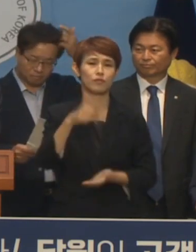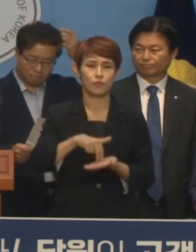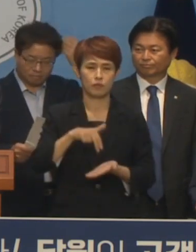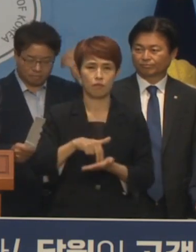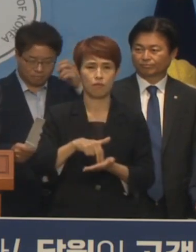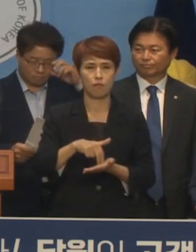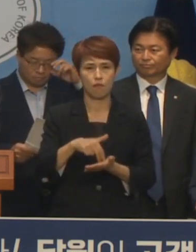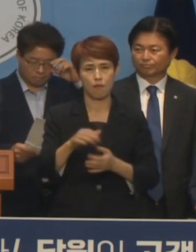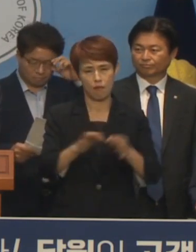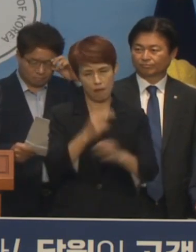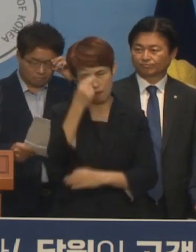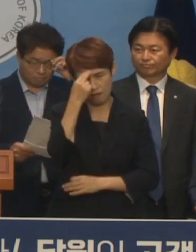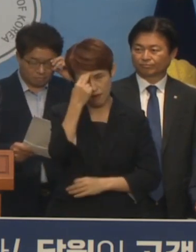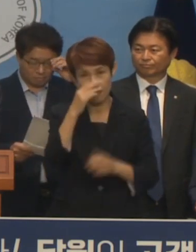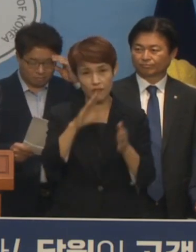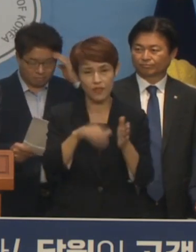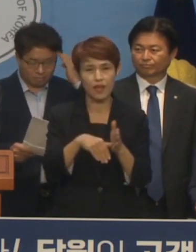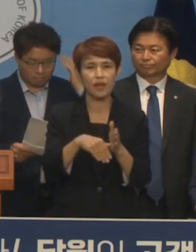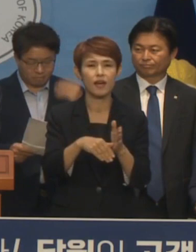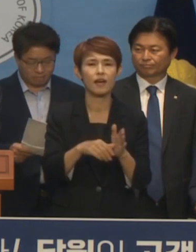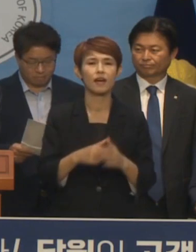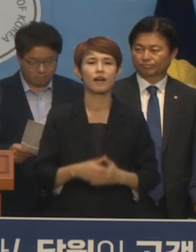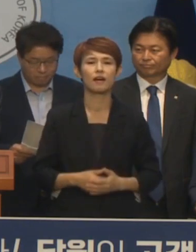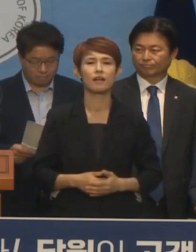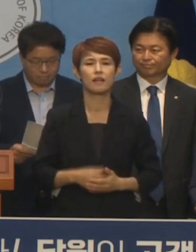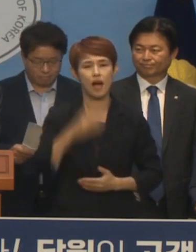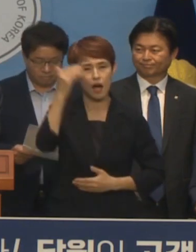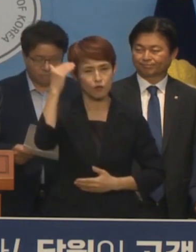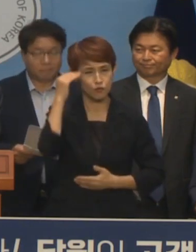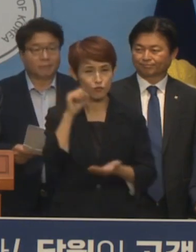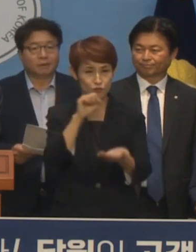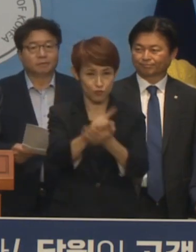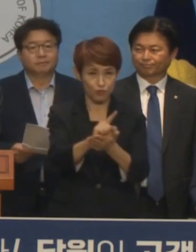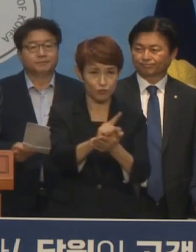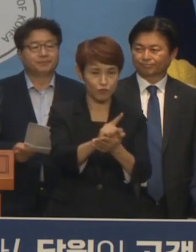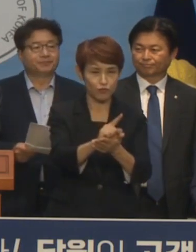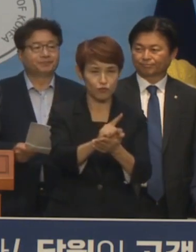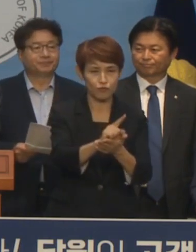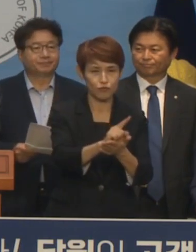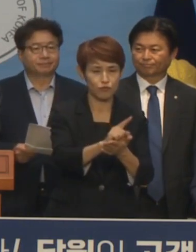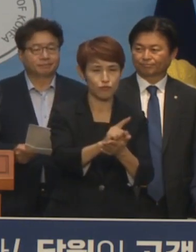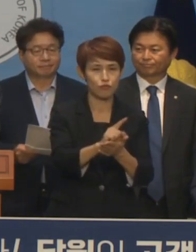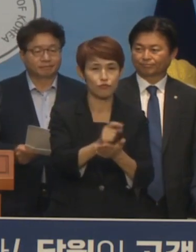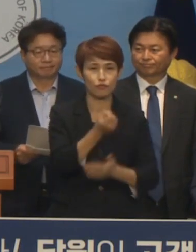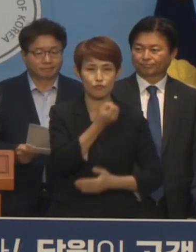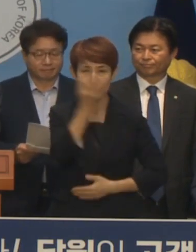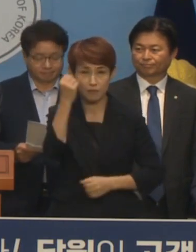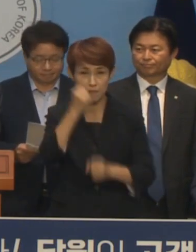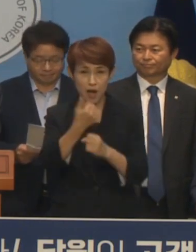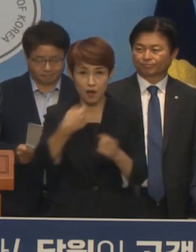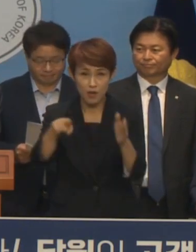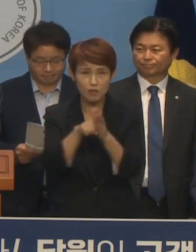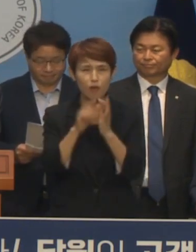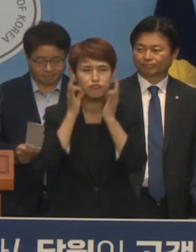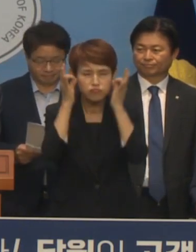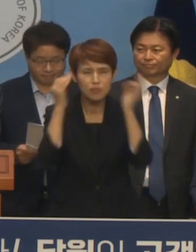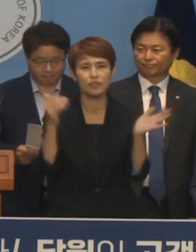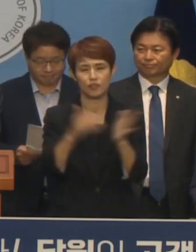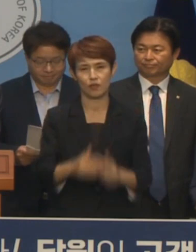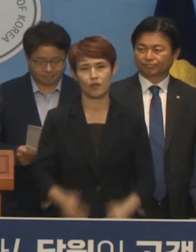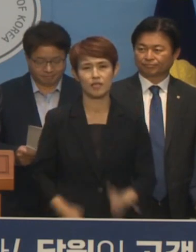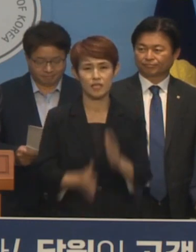속에서 K리그 저변 확대를 위한 지방정부 축구단을 운영해 왔습니다. 시민들과